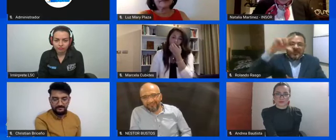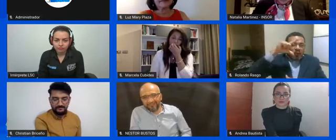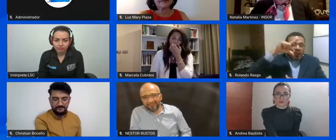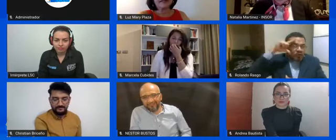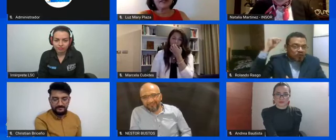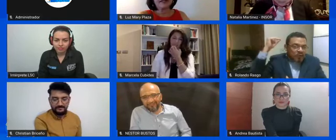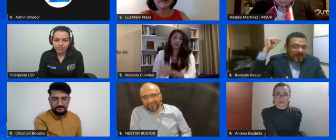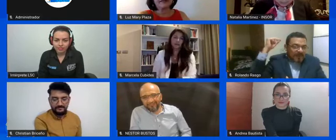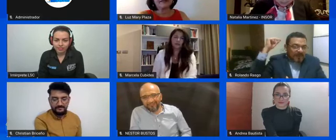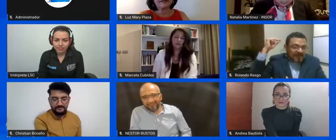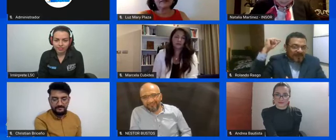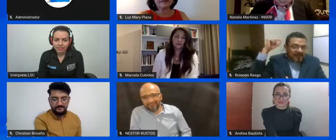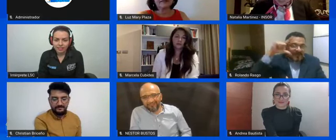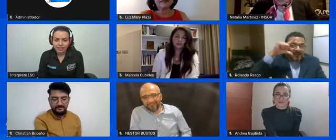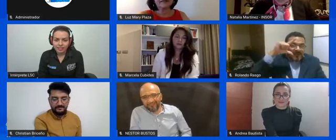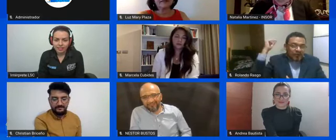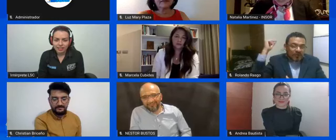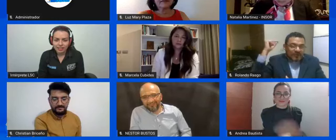que en ese entonces